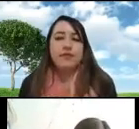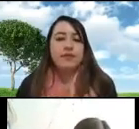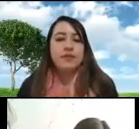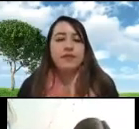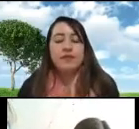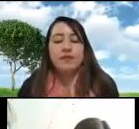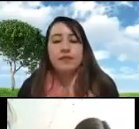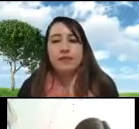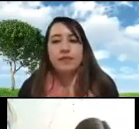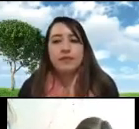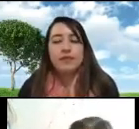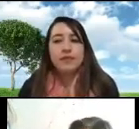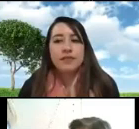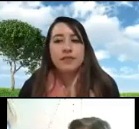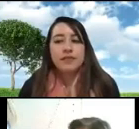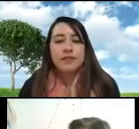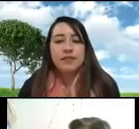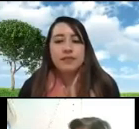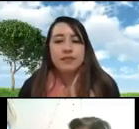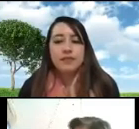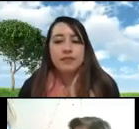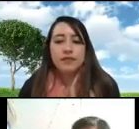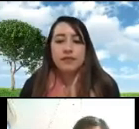terrestres, polares o ninguno de los anteriores.